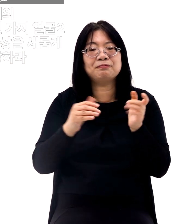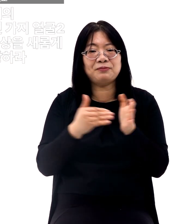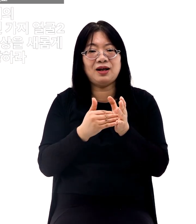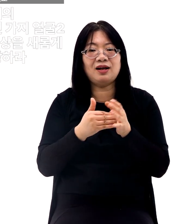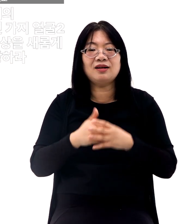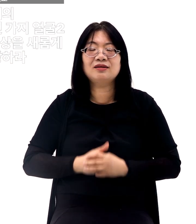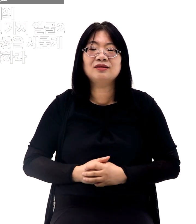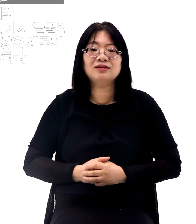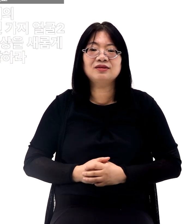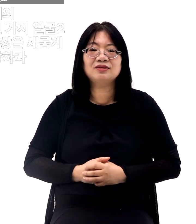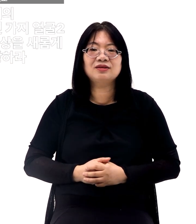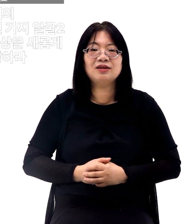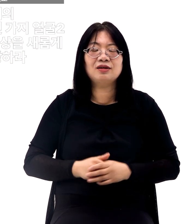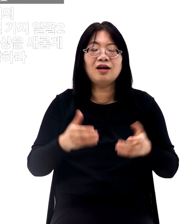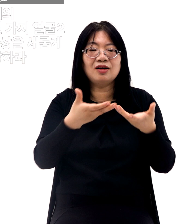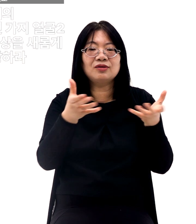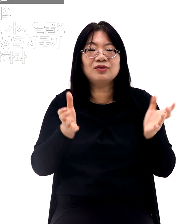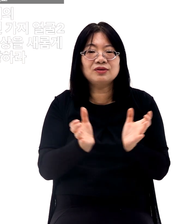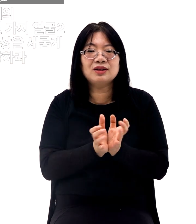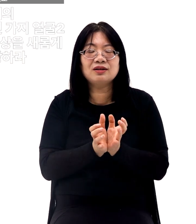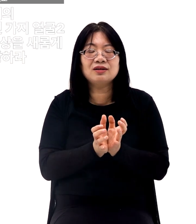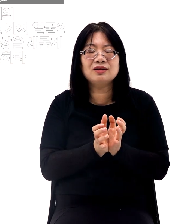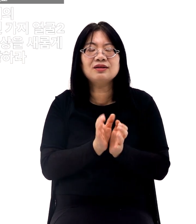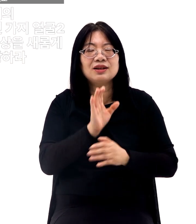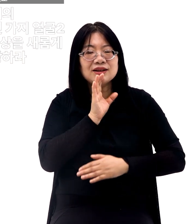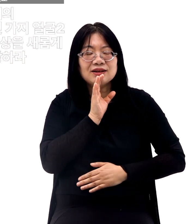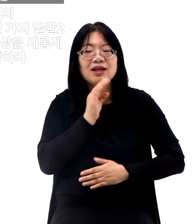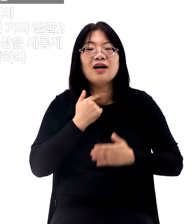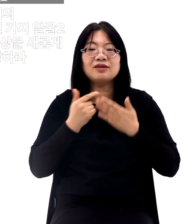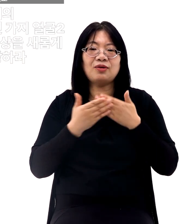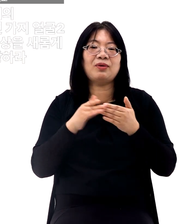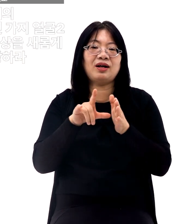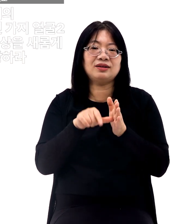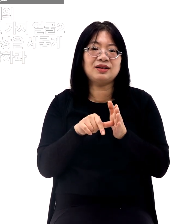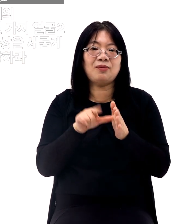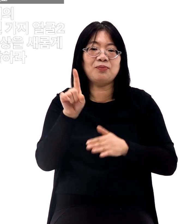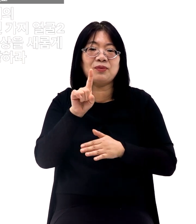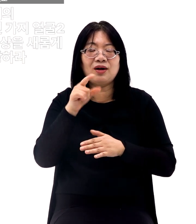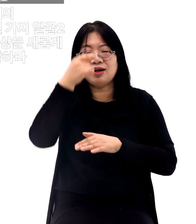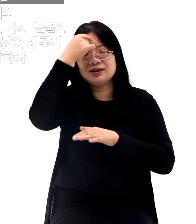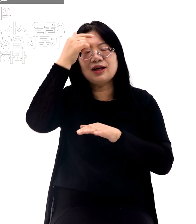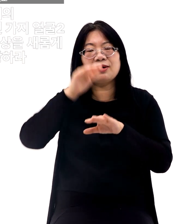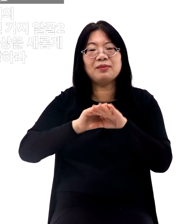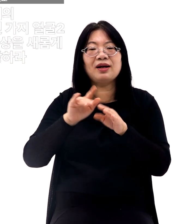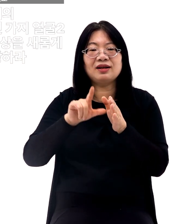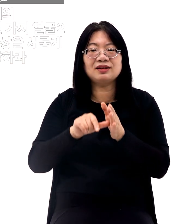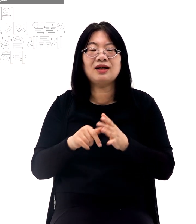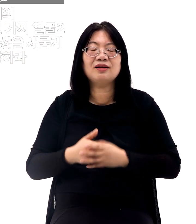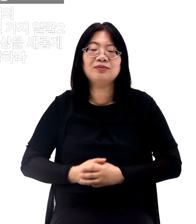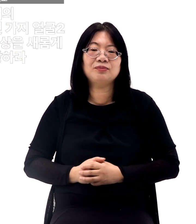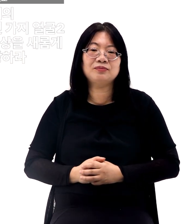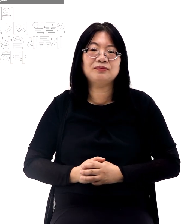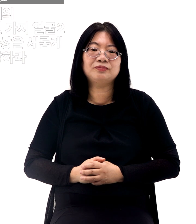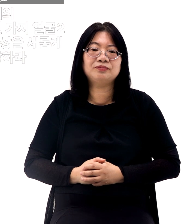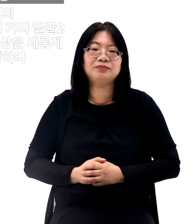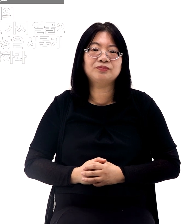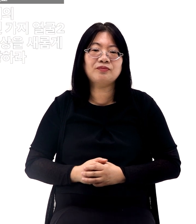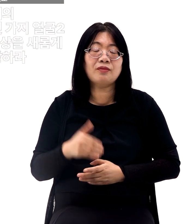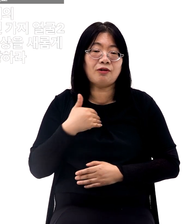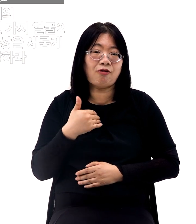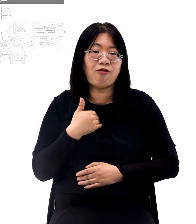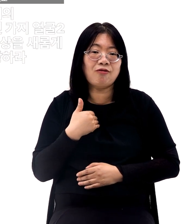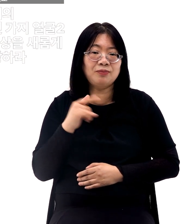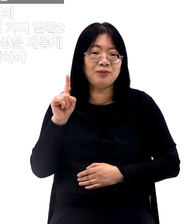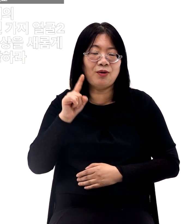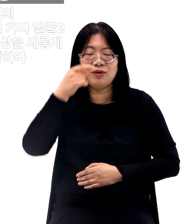그거를 공동체적으로 실제 경험하는 시간이 이 예배의 시간이에요. 저는